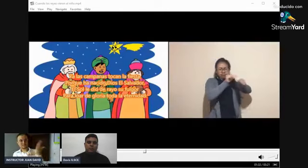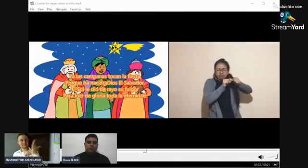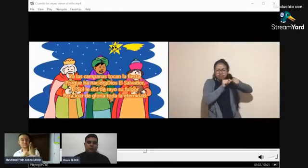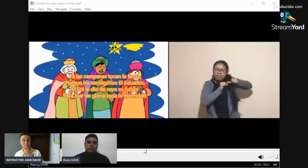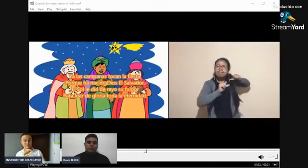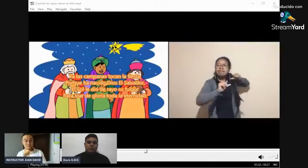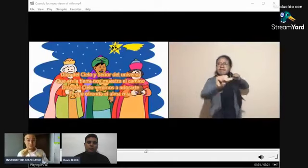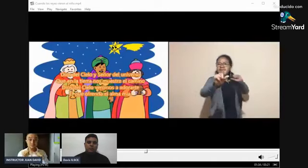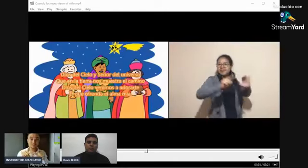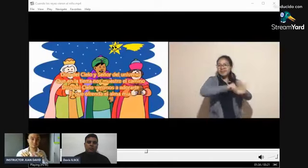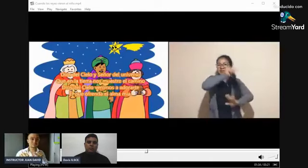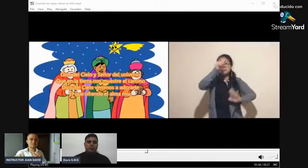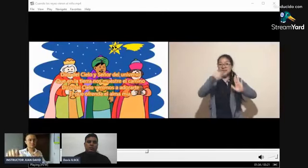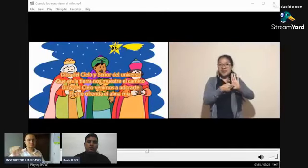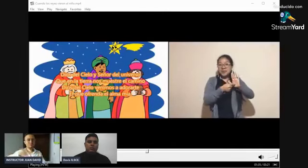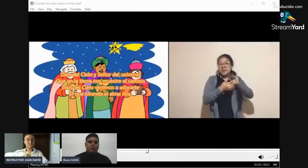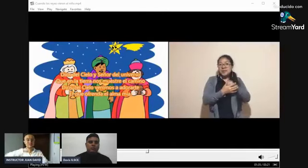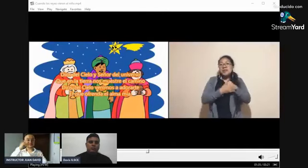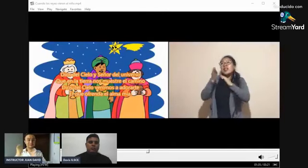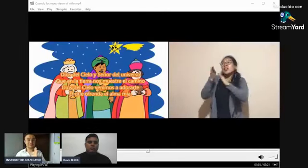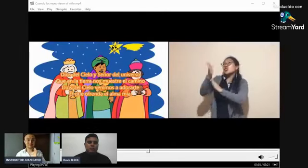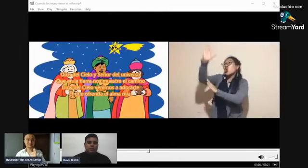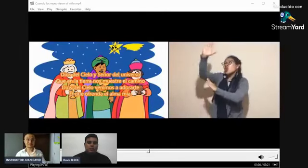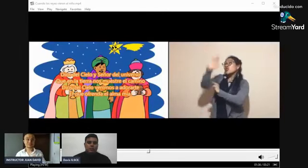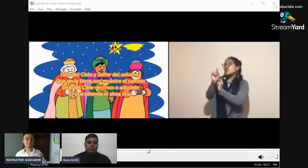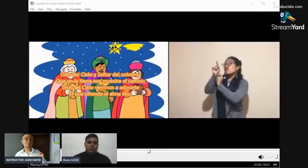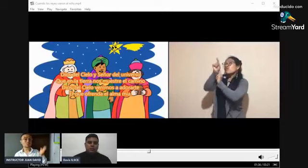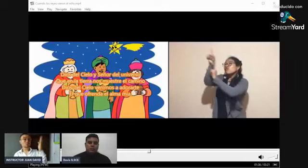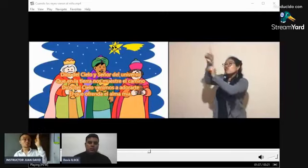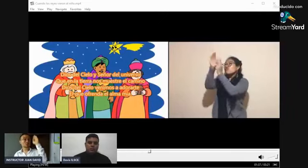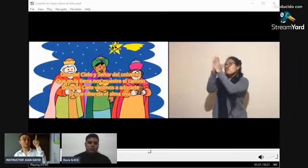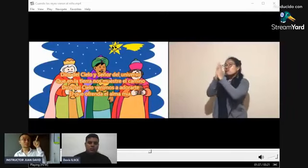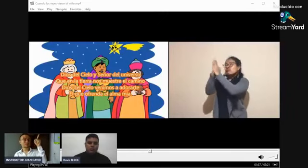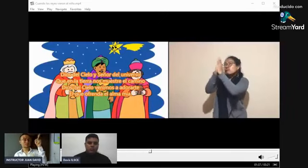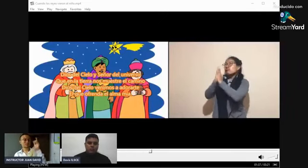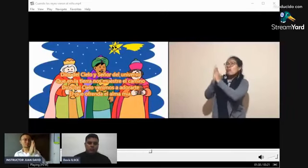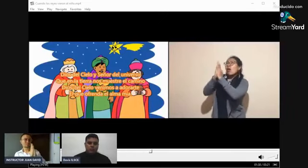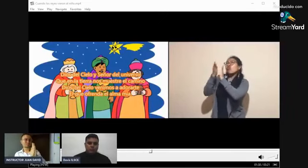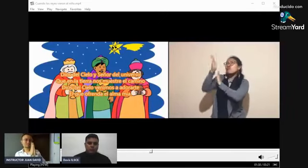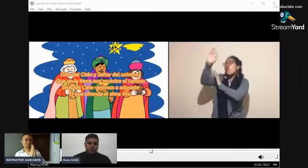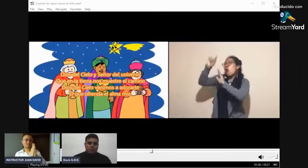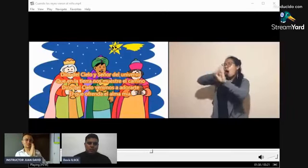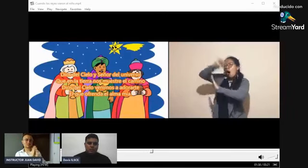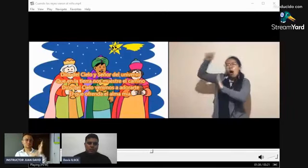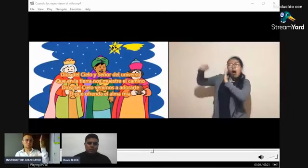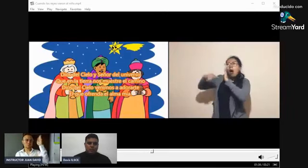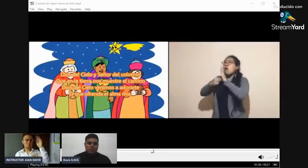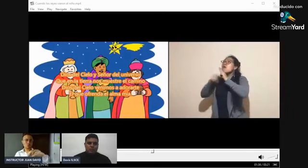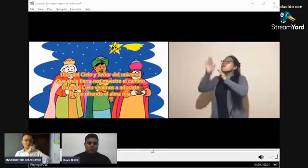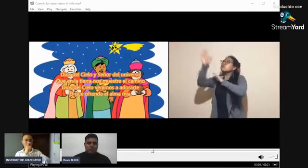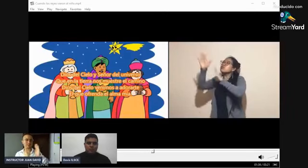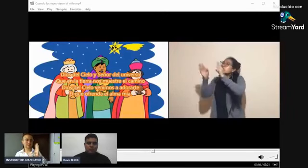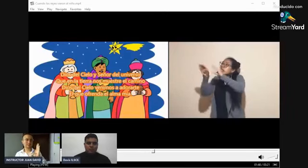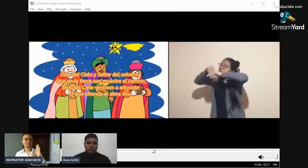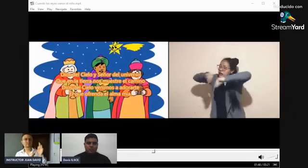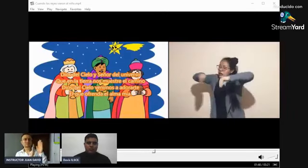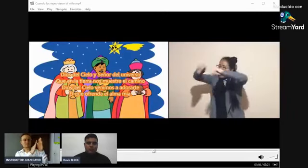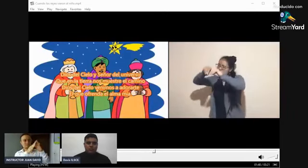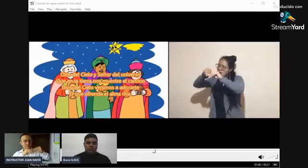una eternidad. Dios del cielo, Señor del universo, que la tierra nos muestre